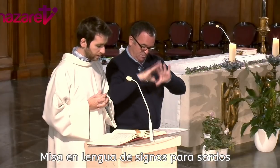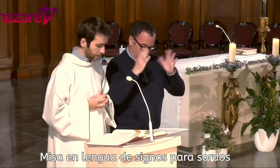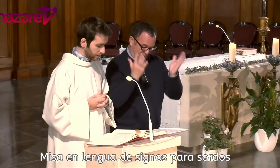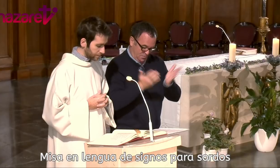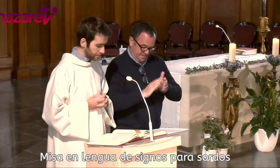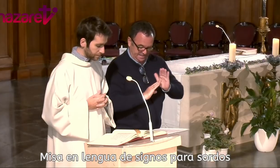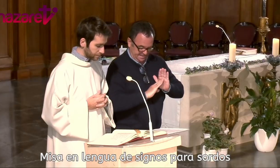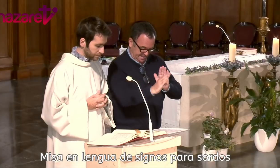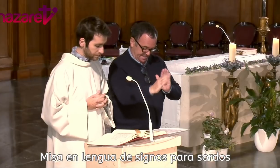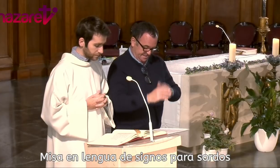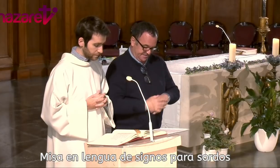rectamente.